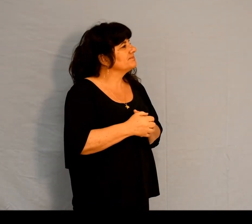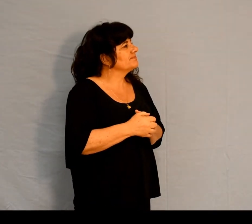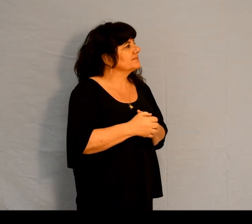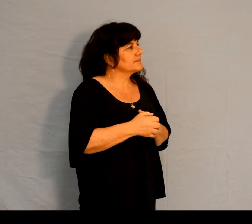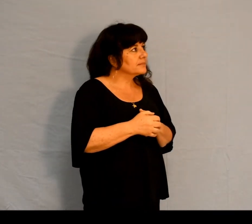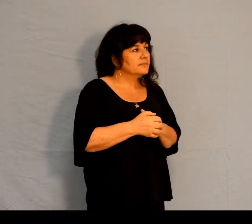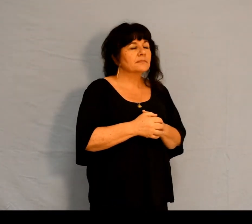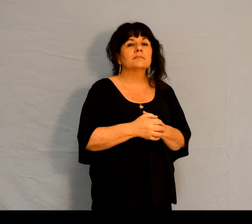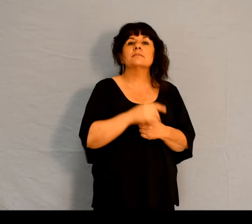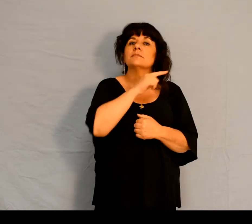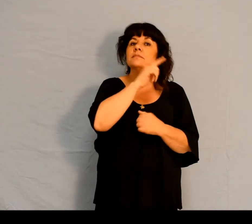Jésus reprit la parole.